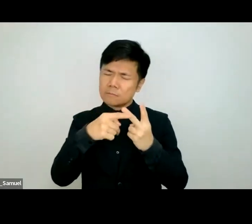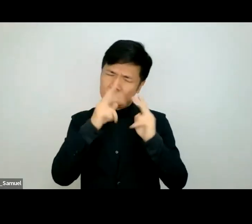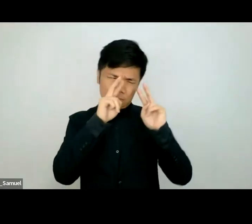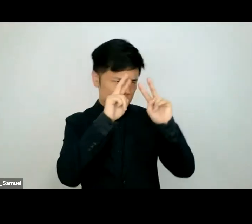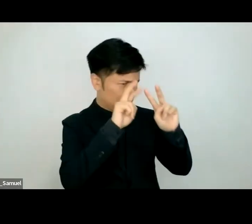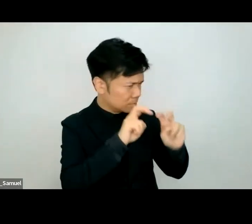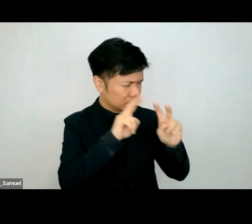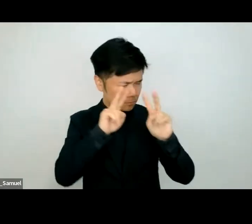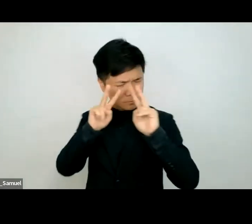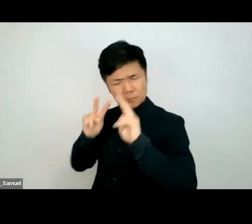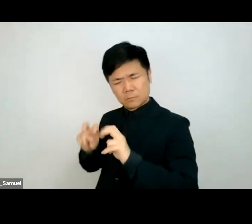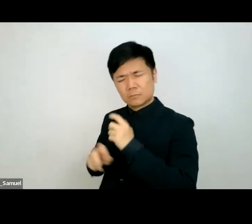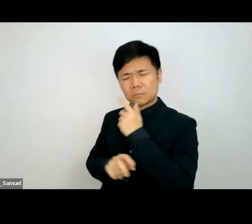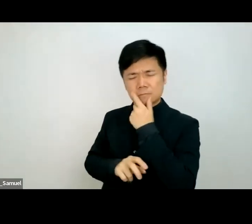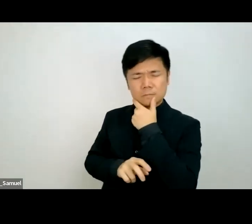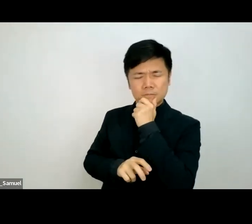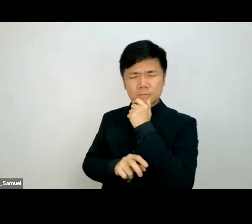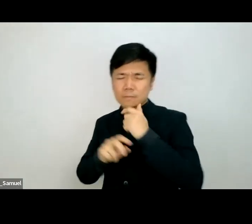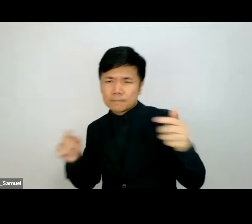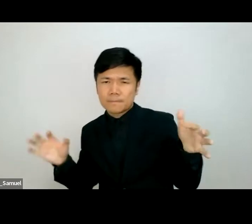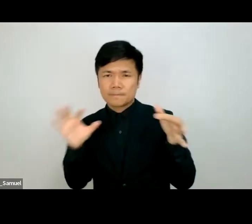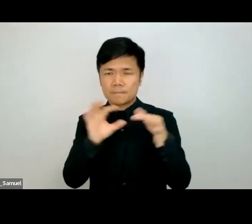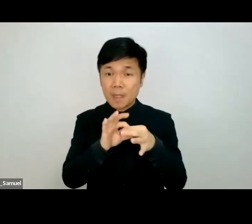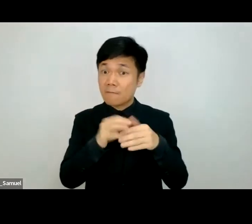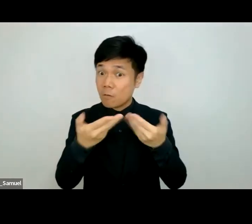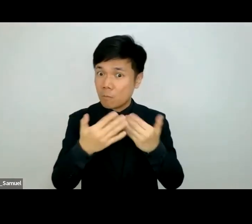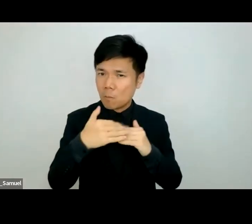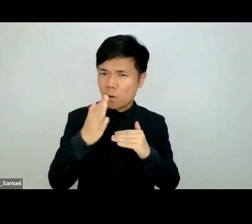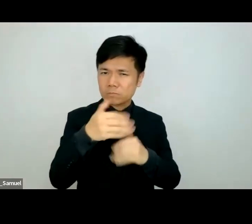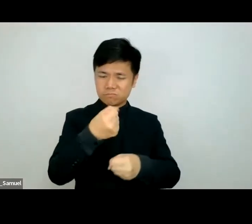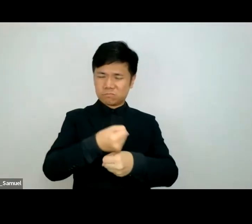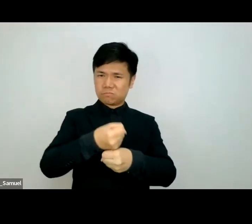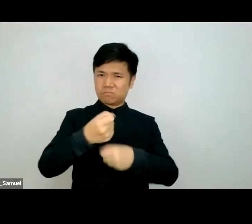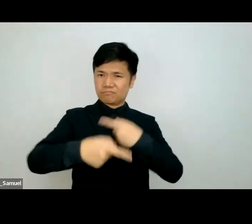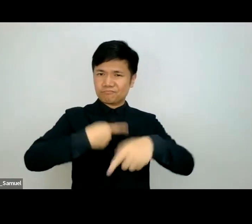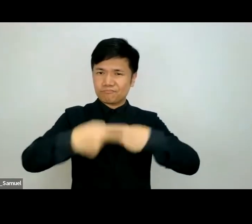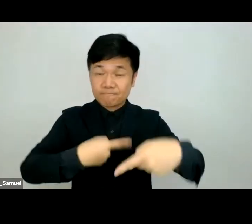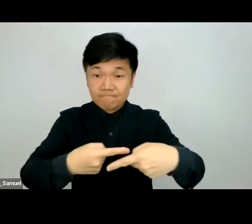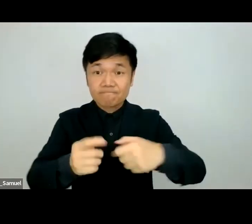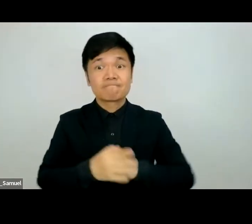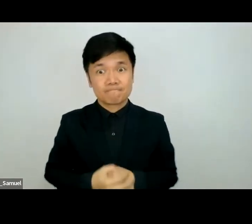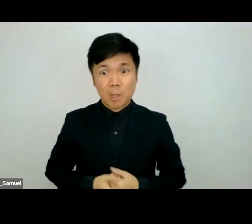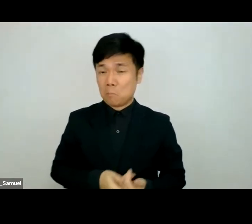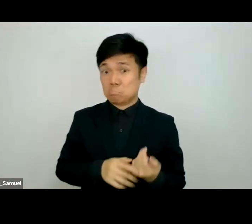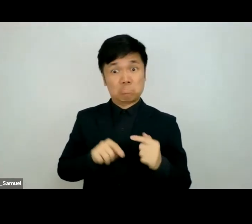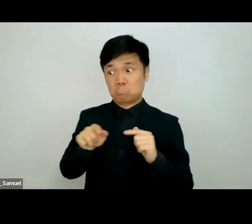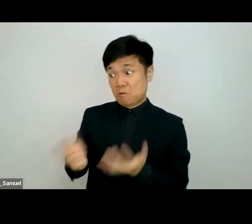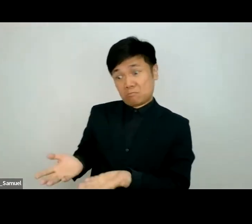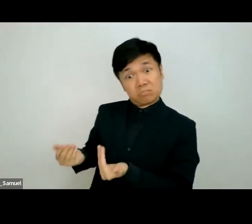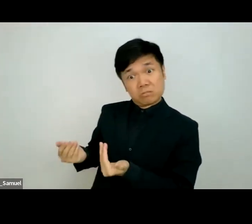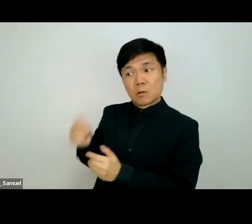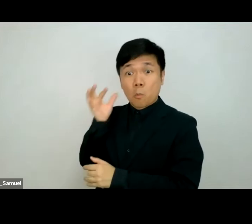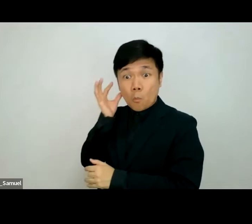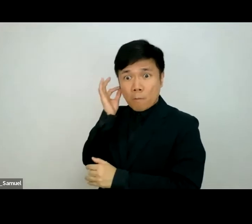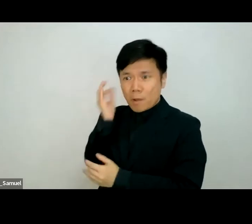à travers une perspective du genre et des handicaps. Il faut inclure ces aspects dans nos analyses et nos théories